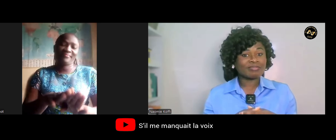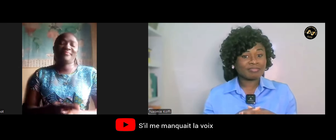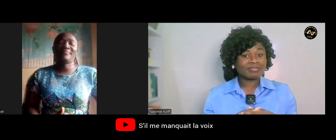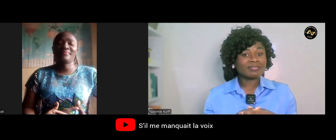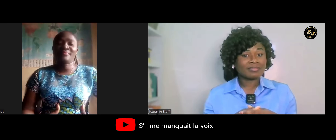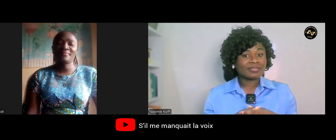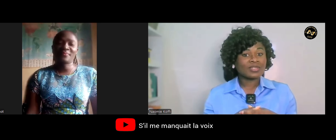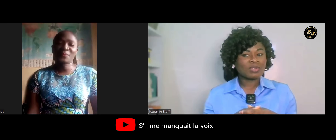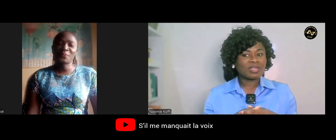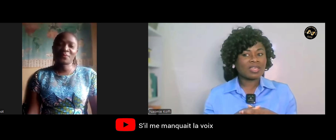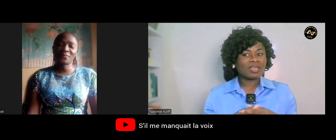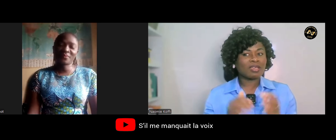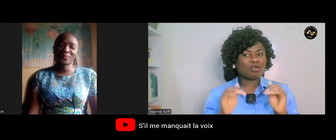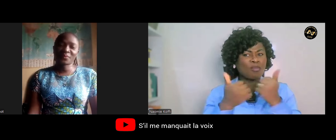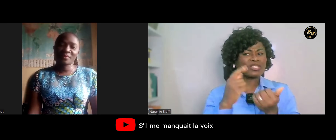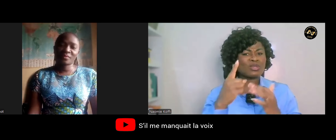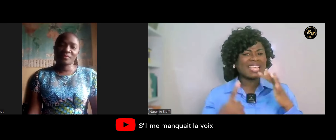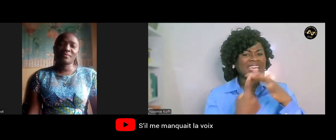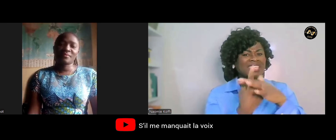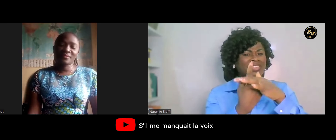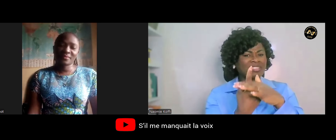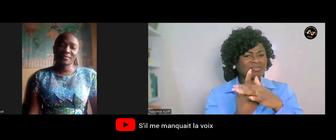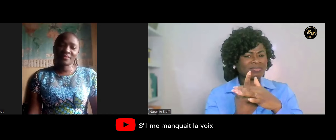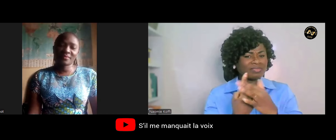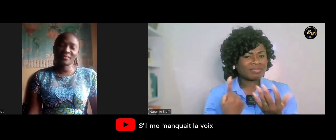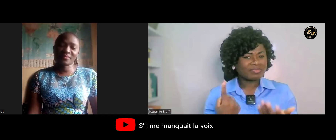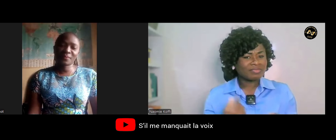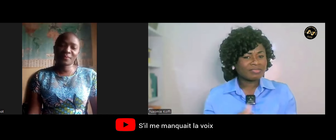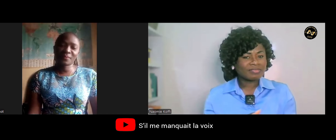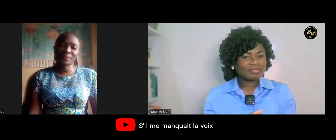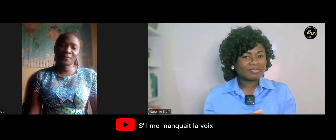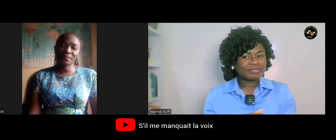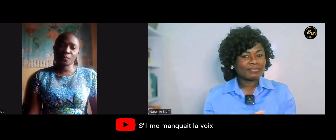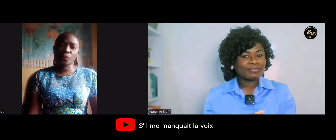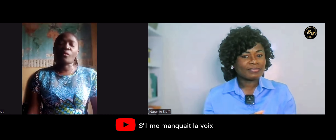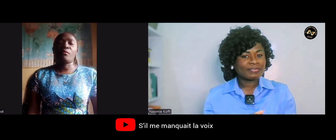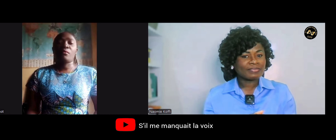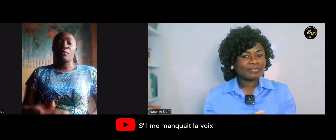sourde. OK. Et comment est-ce que c'est arrivé?